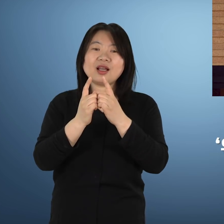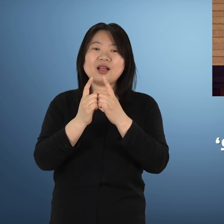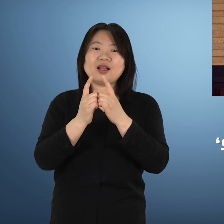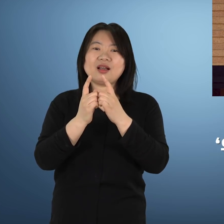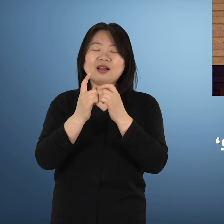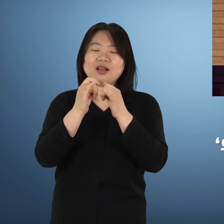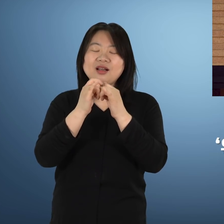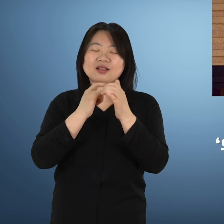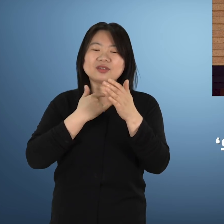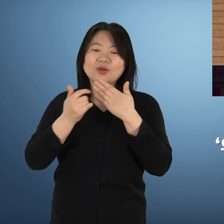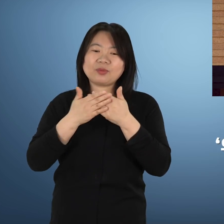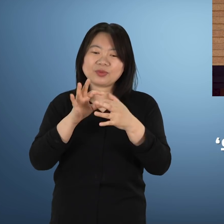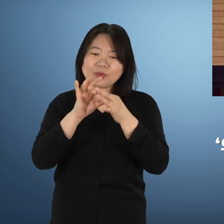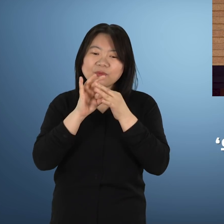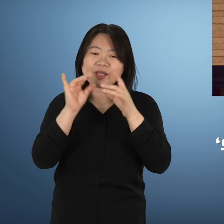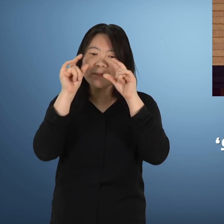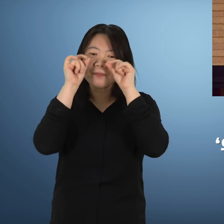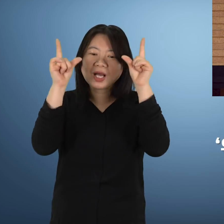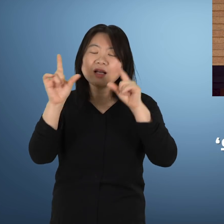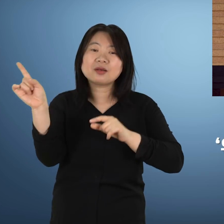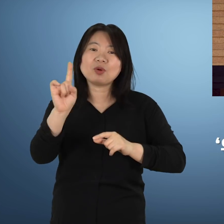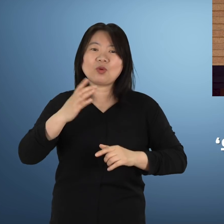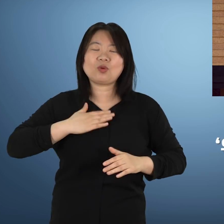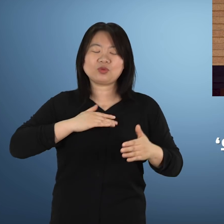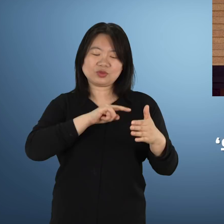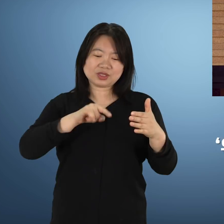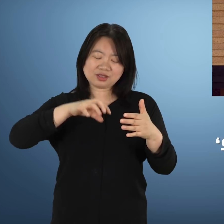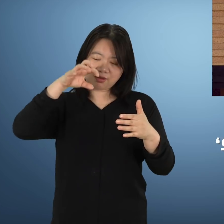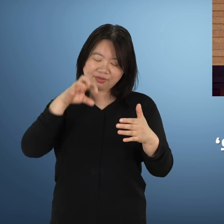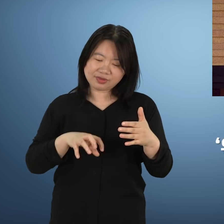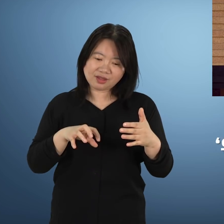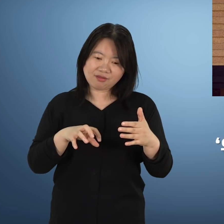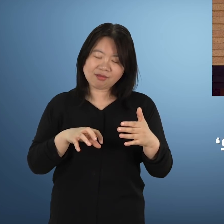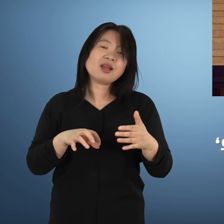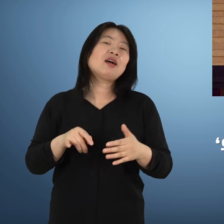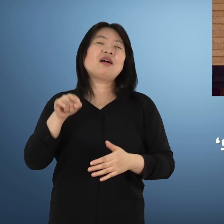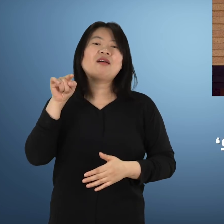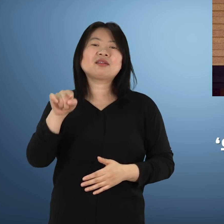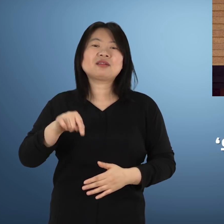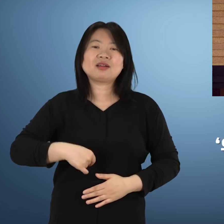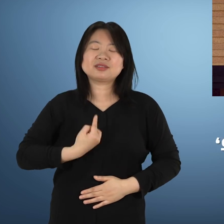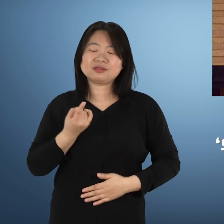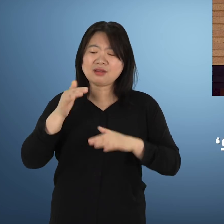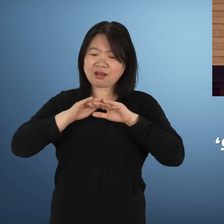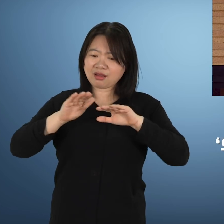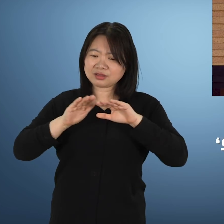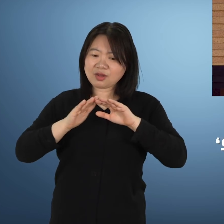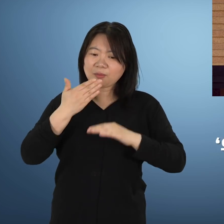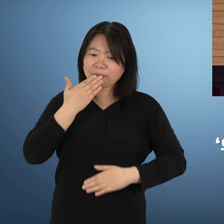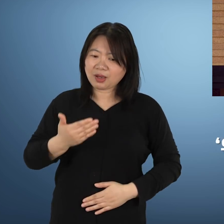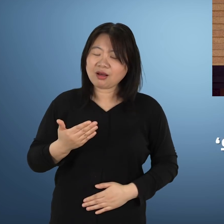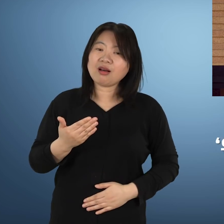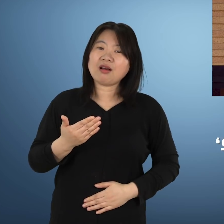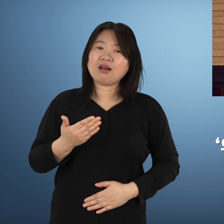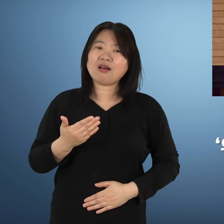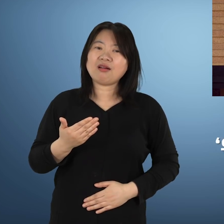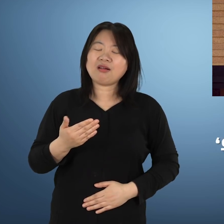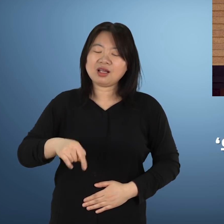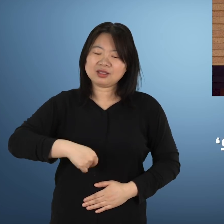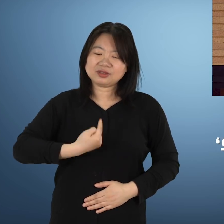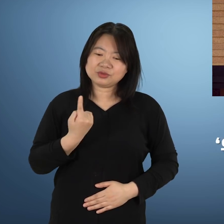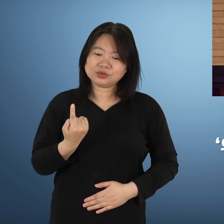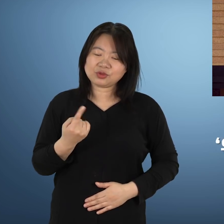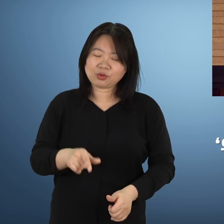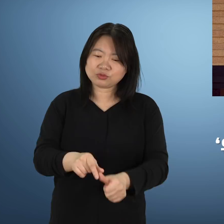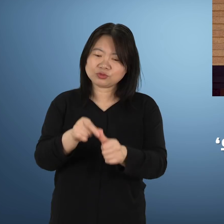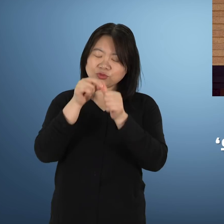깨달았어요. 아, 우리 안에는 이것을 스스로 해결하거나